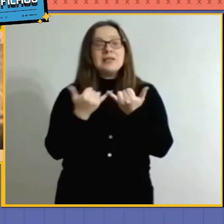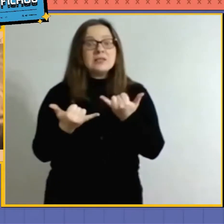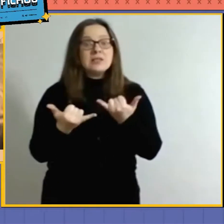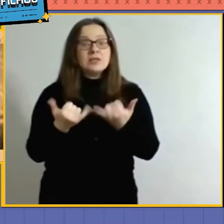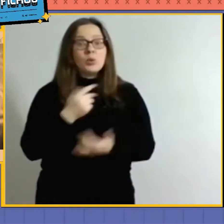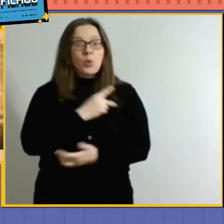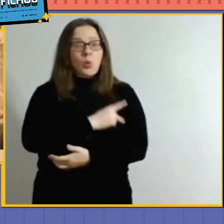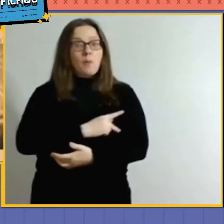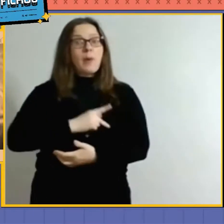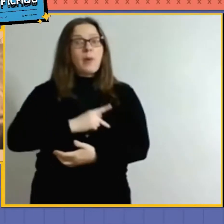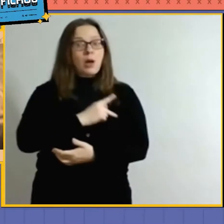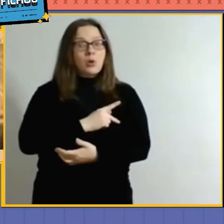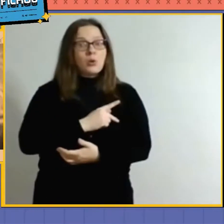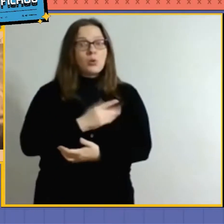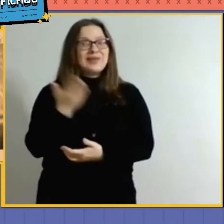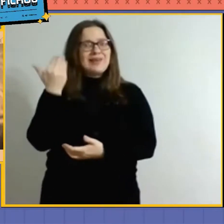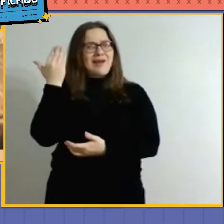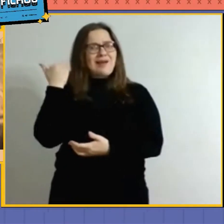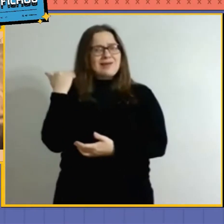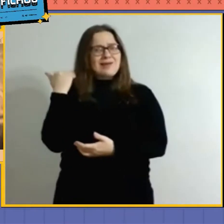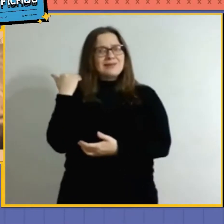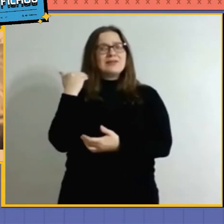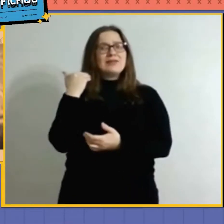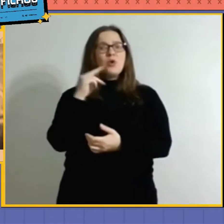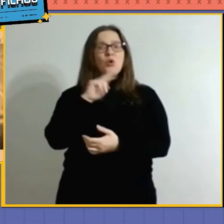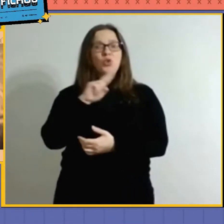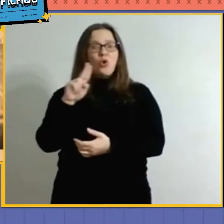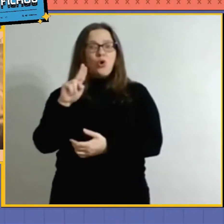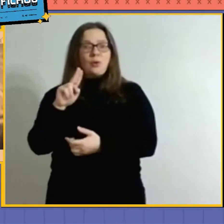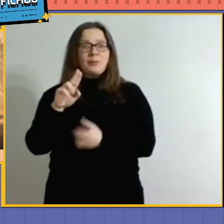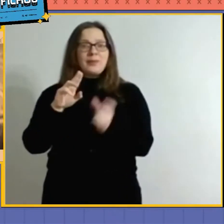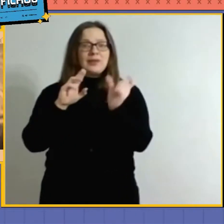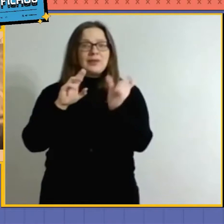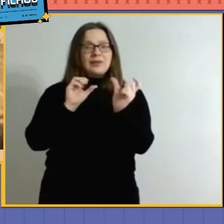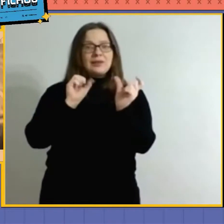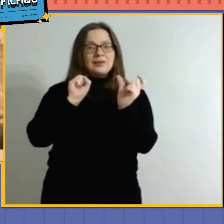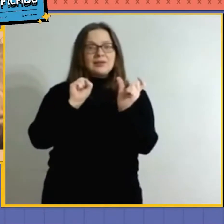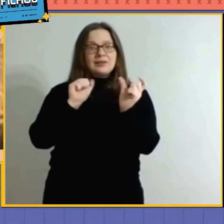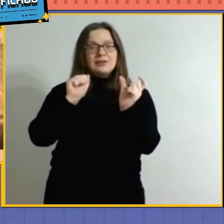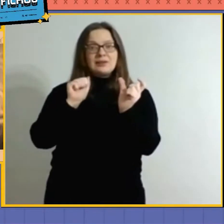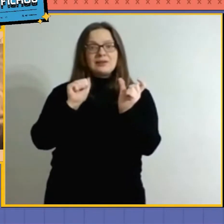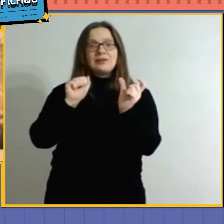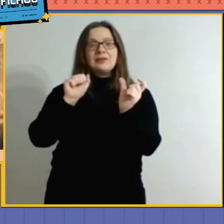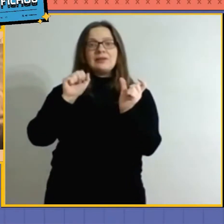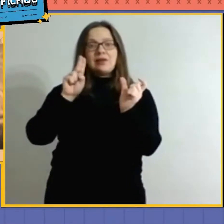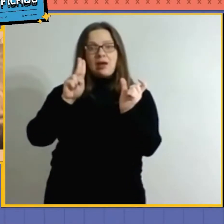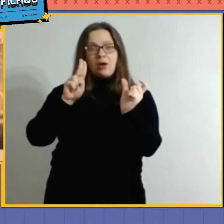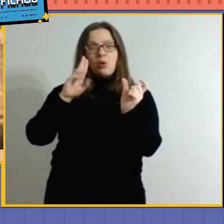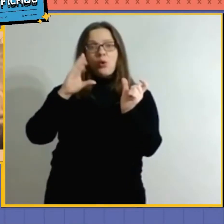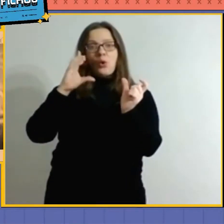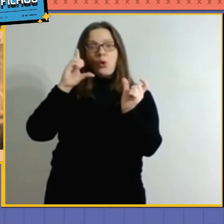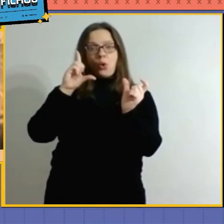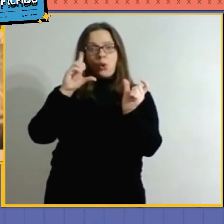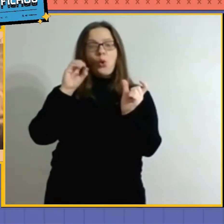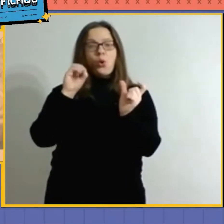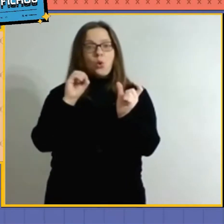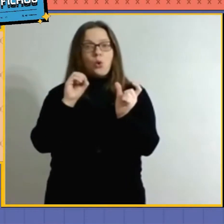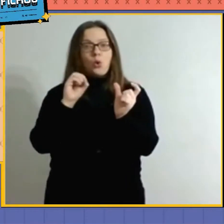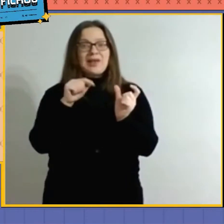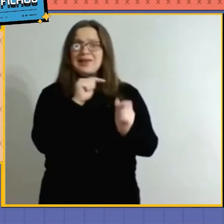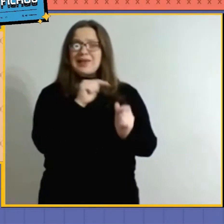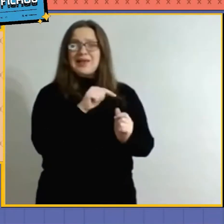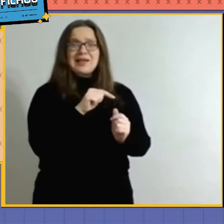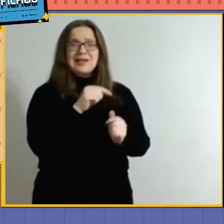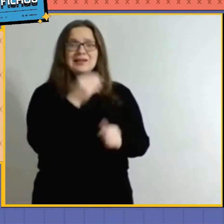tornou até mesmo um grande Apóstolo usado por Deus tá então não desista de ninguém o nosso não desistiu de ninguém